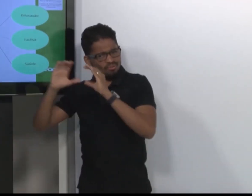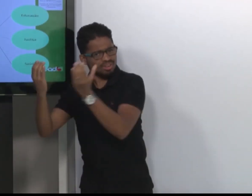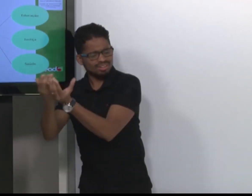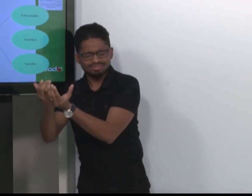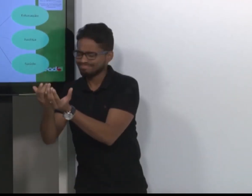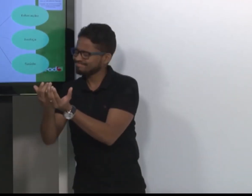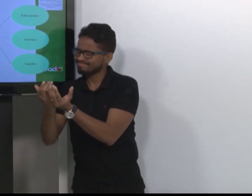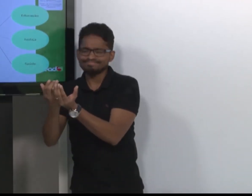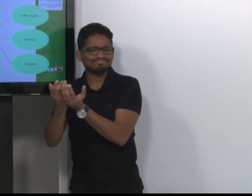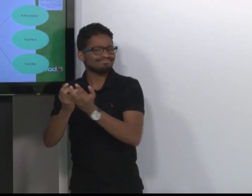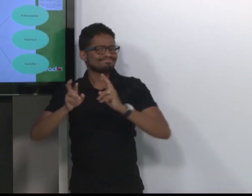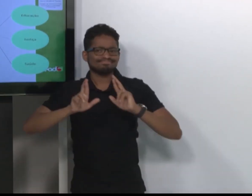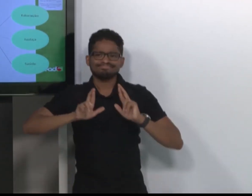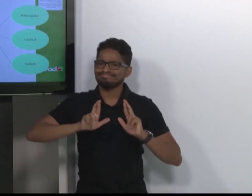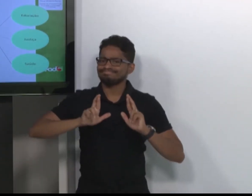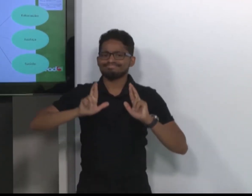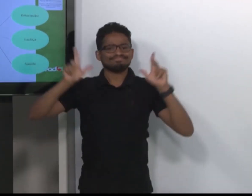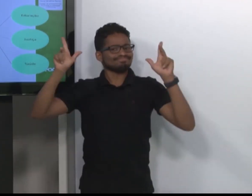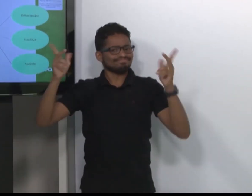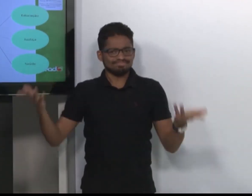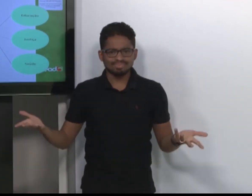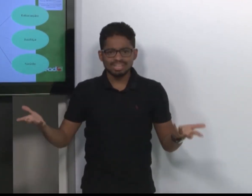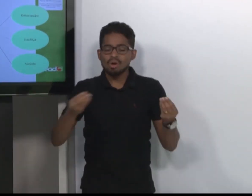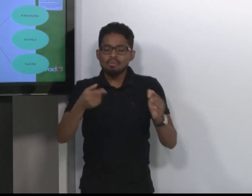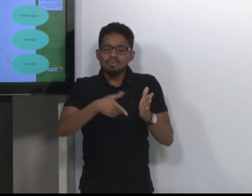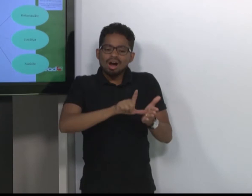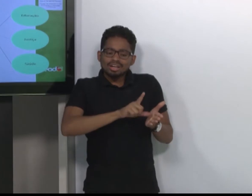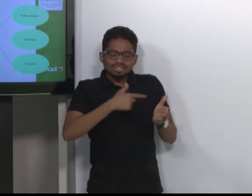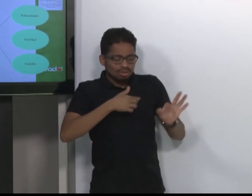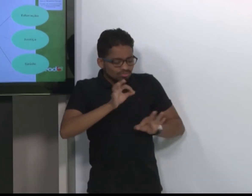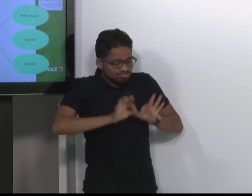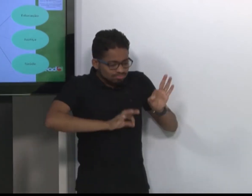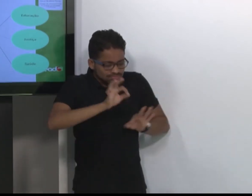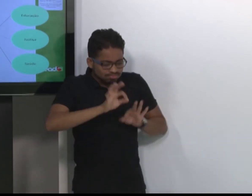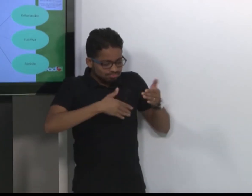é igual ao congresso? Não, é diferente. É necessário haver